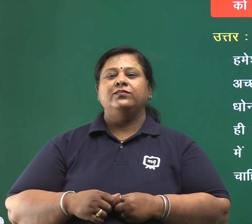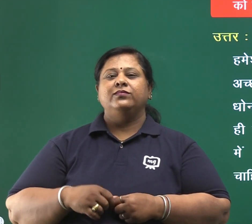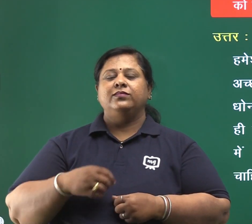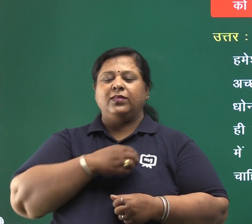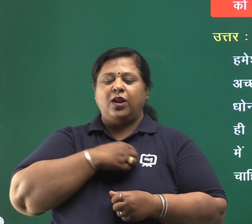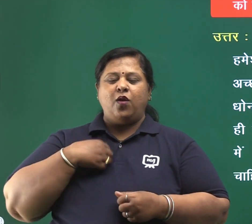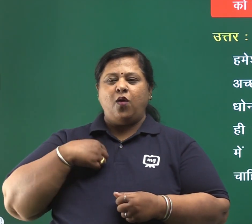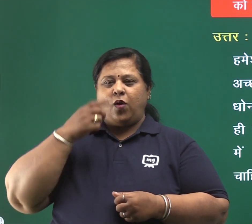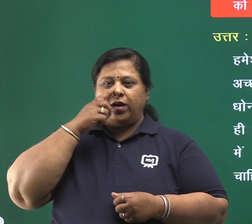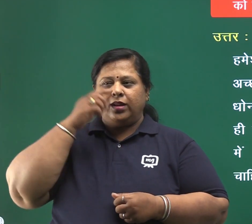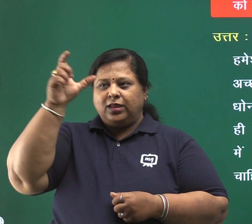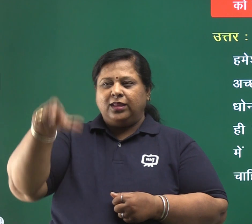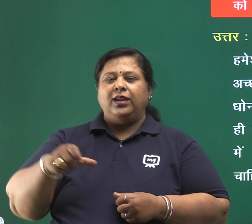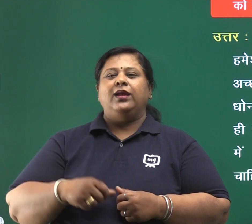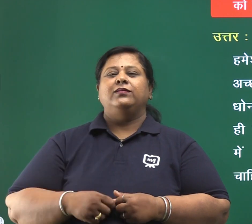डॉक्टर दीदी ने